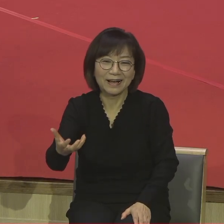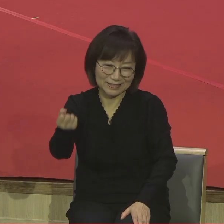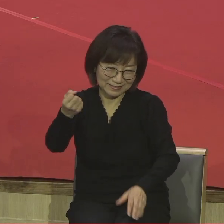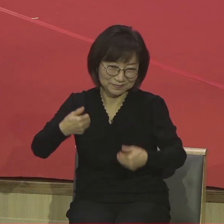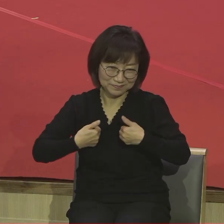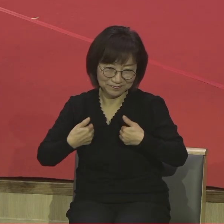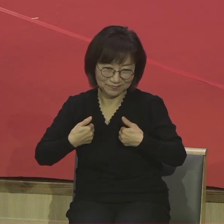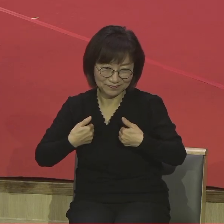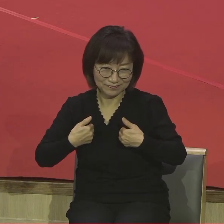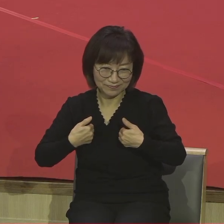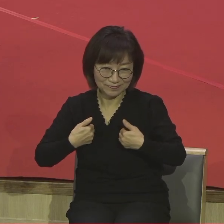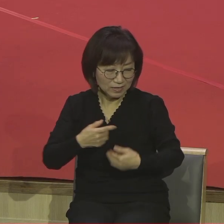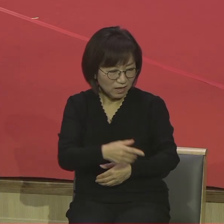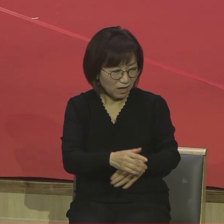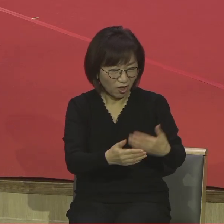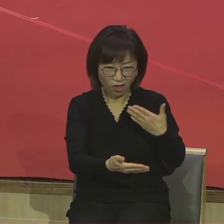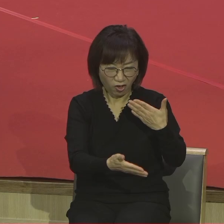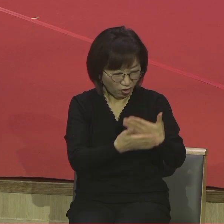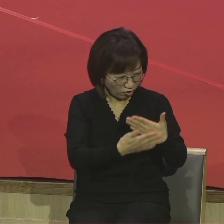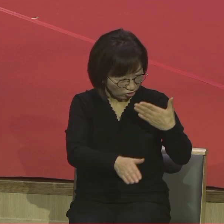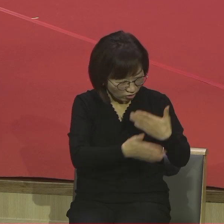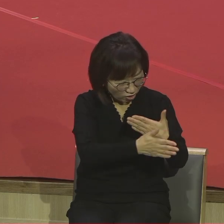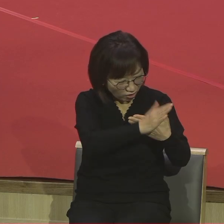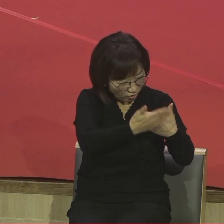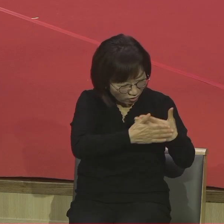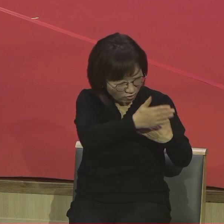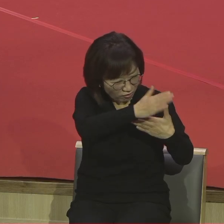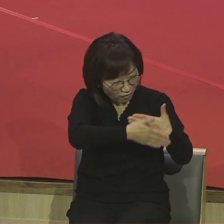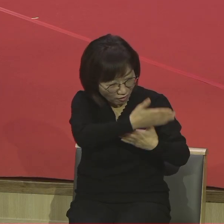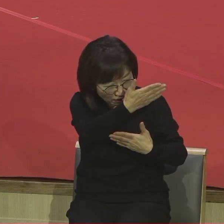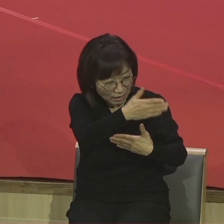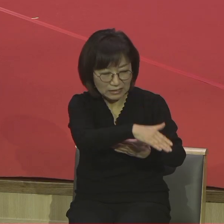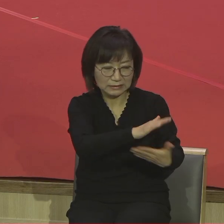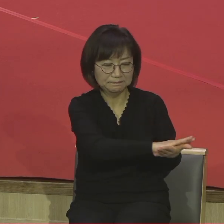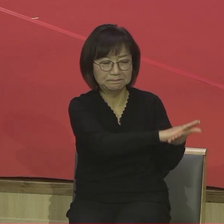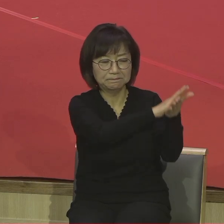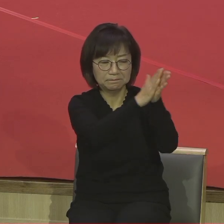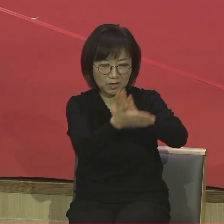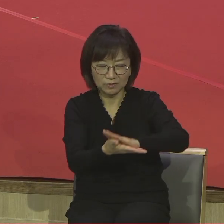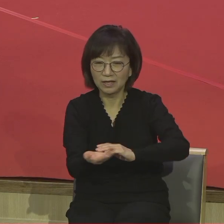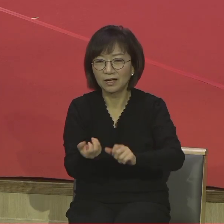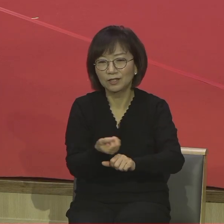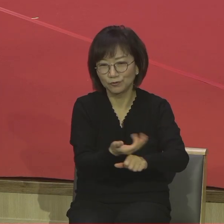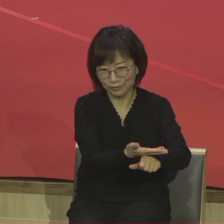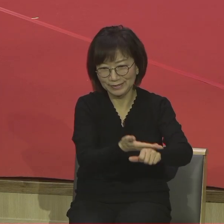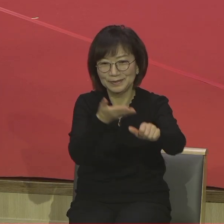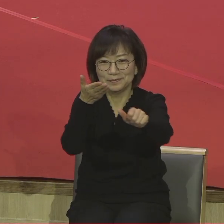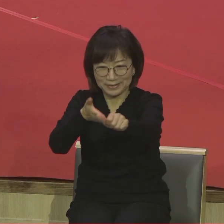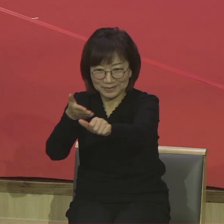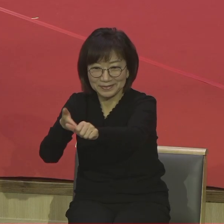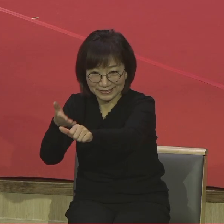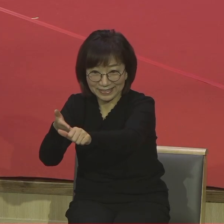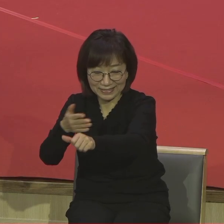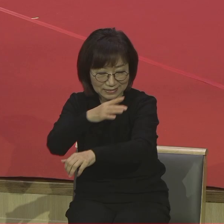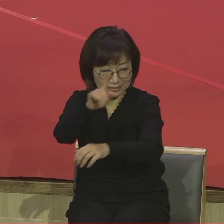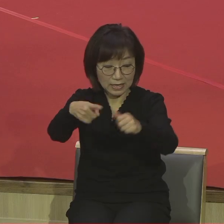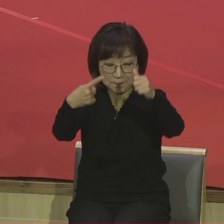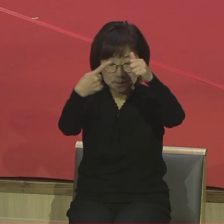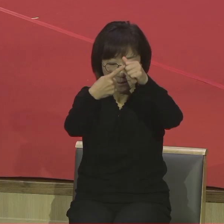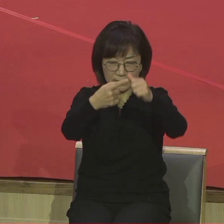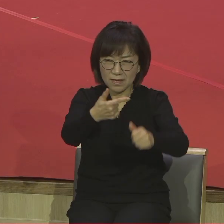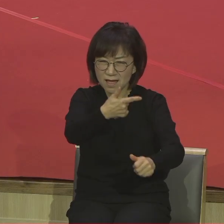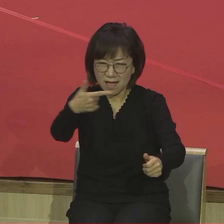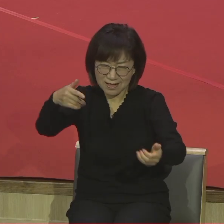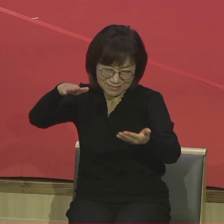현장을 반전시키는 그리스도의 절대자들 되시기를 주님으로 축복합니다. 그럼 첫째로 지극히